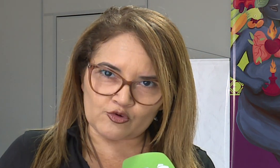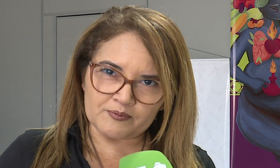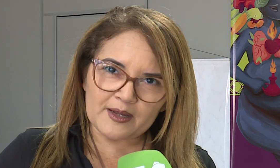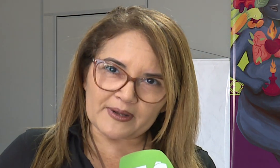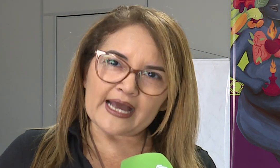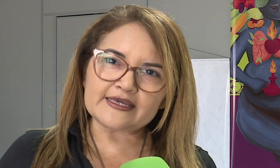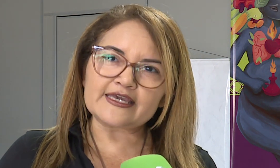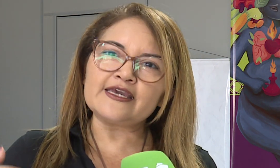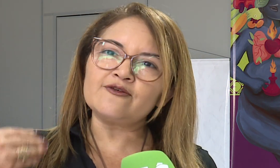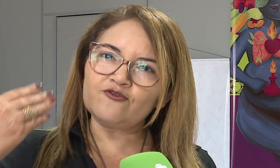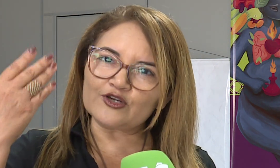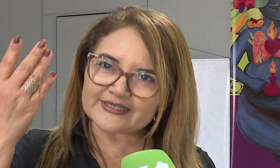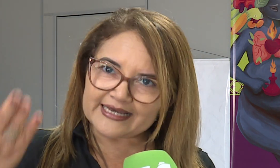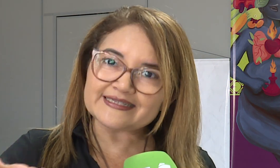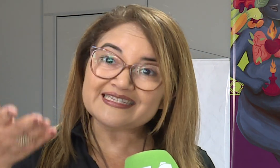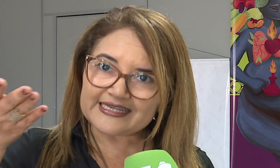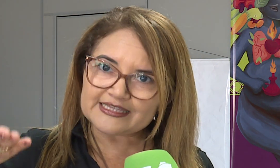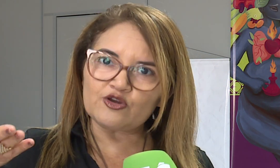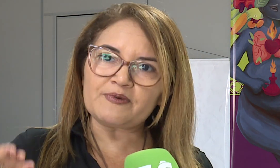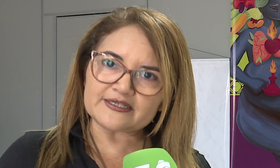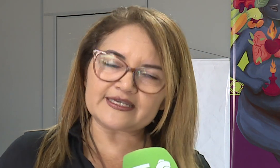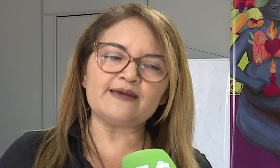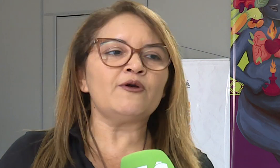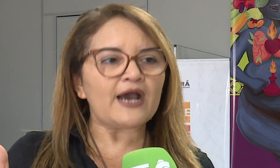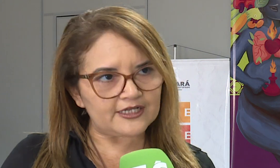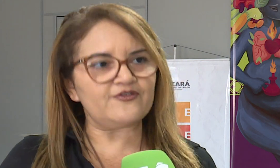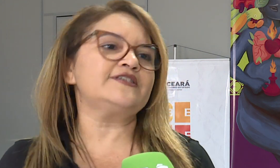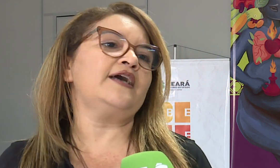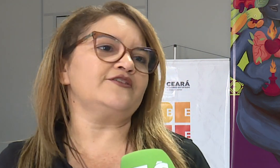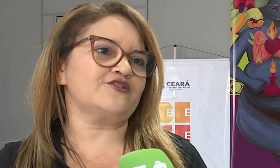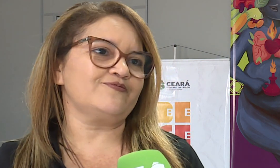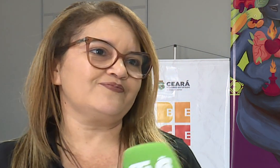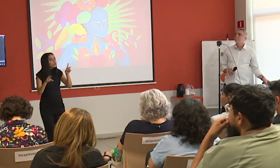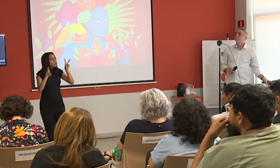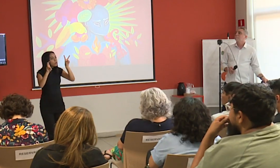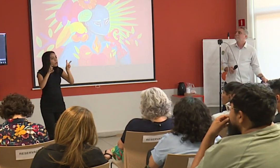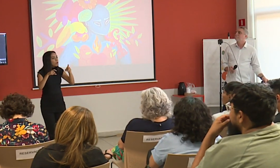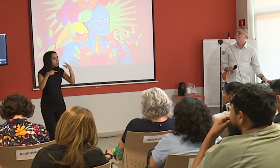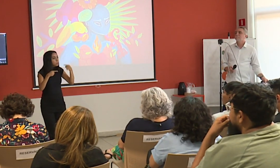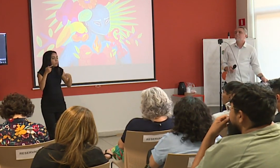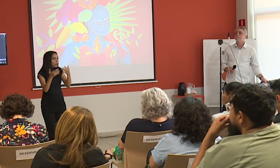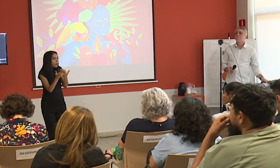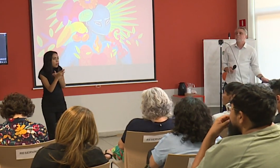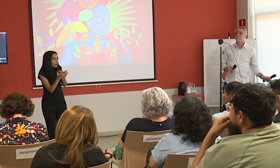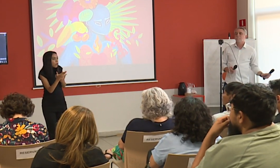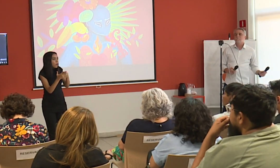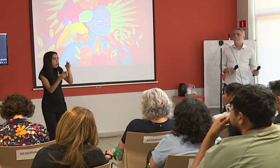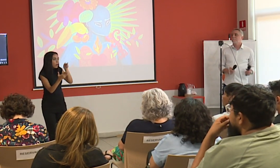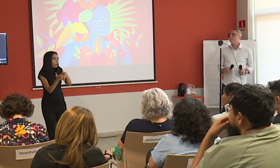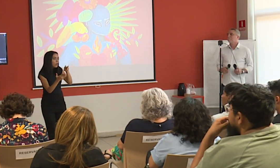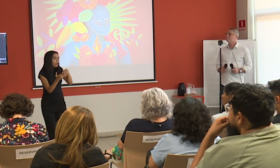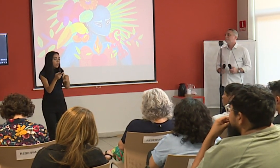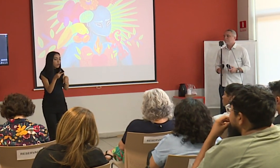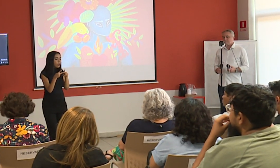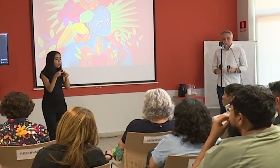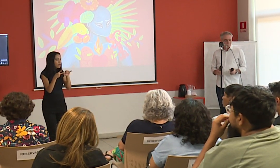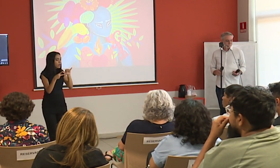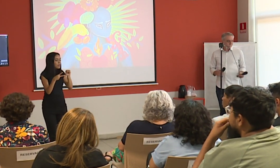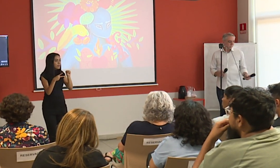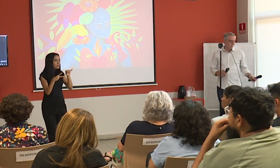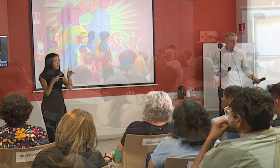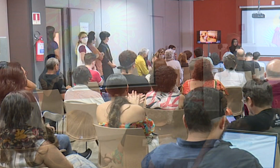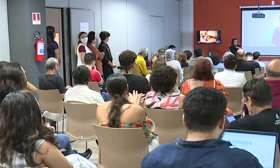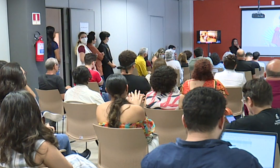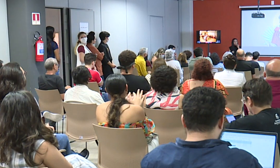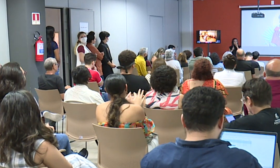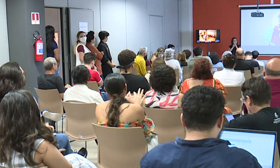trabalho para que vocês sintam e percebam adversidade quem quiser saber sobre a programação pode acessar